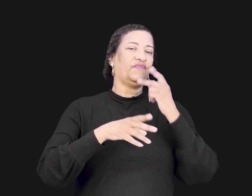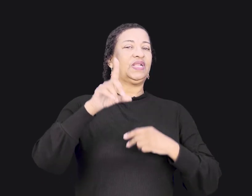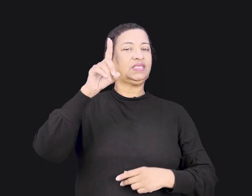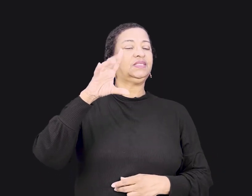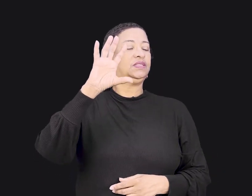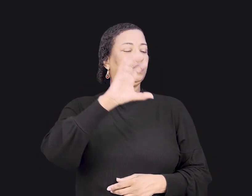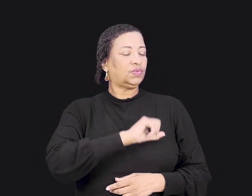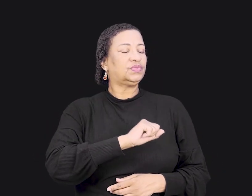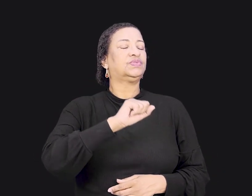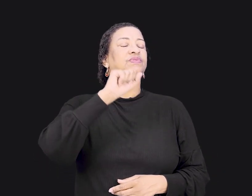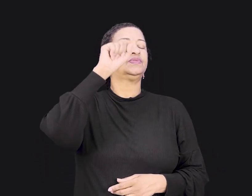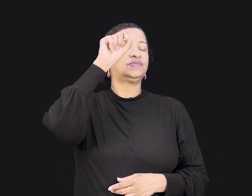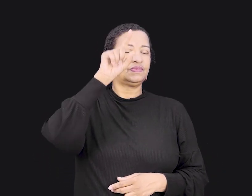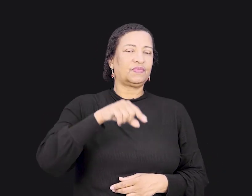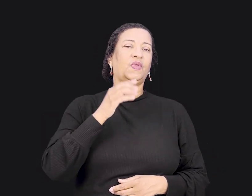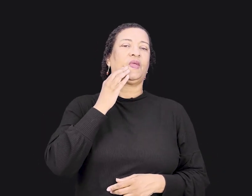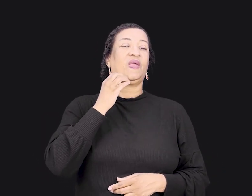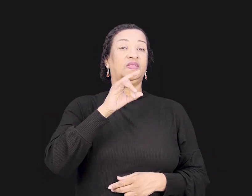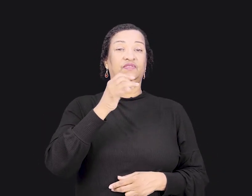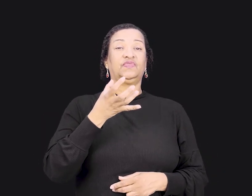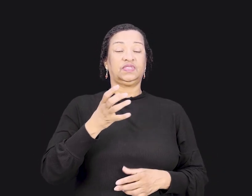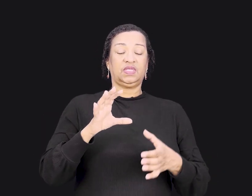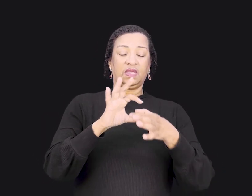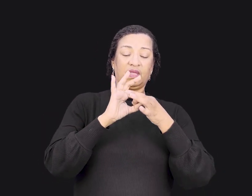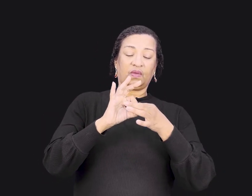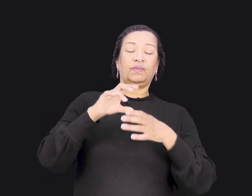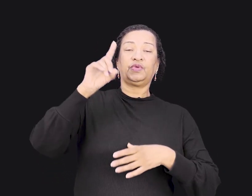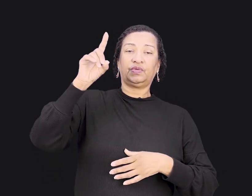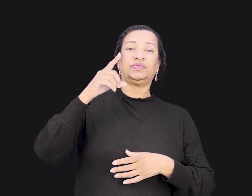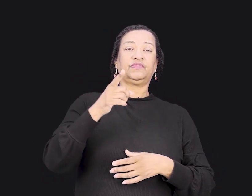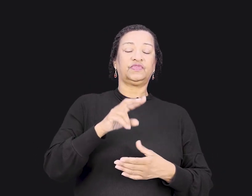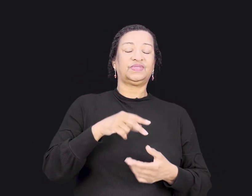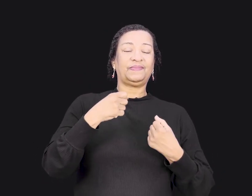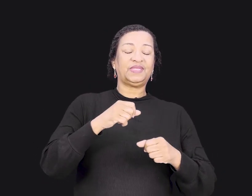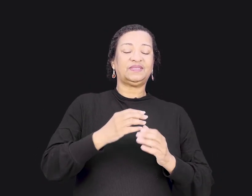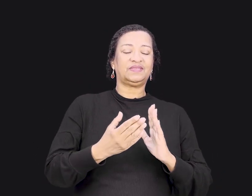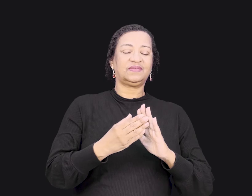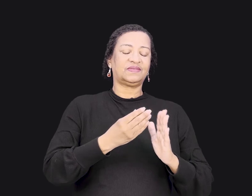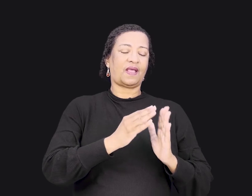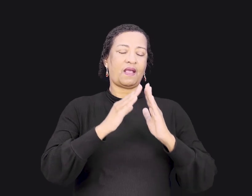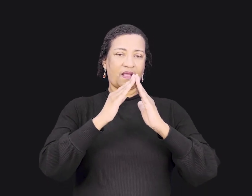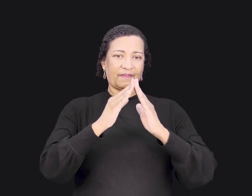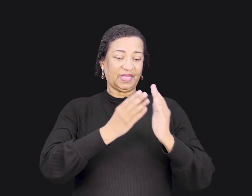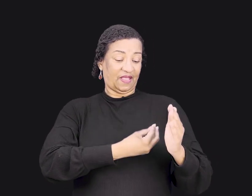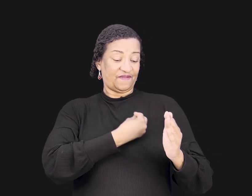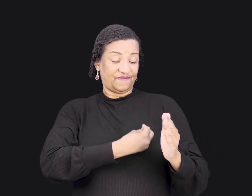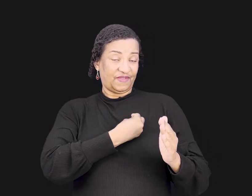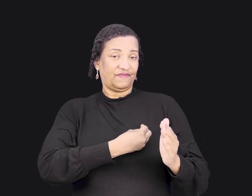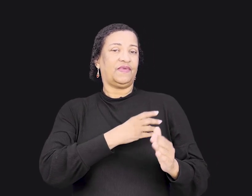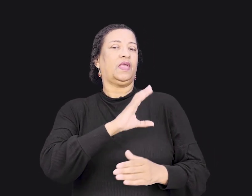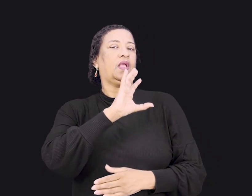quiser ter comunhão com Deus, habite no amor, porque quando você habita no amor, você habita em Deus e Deus habita em